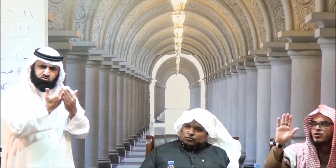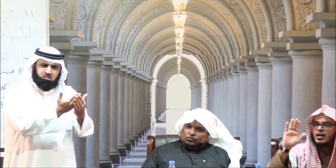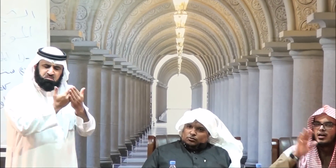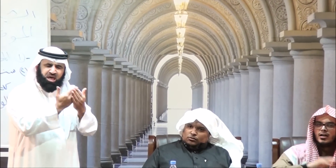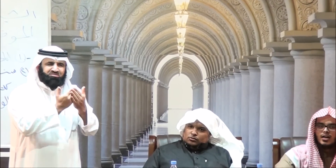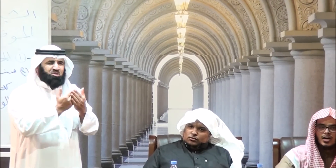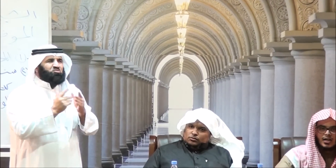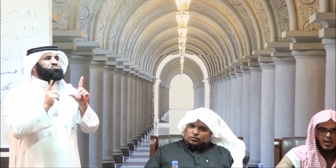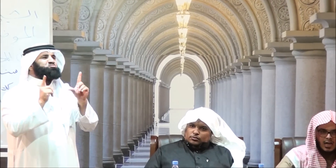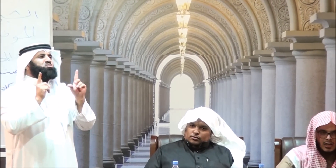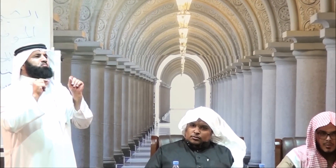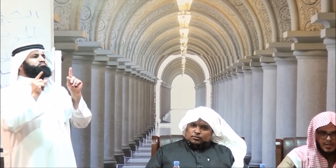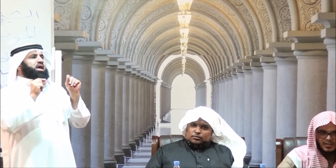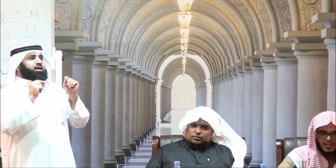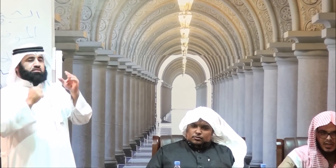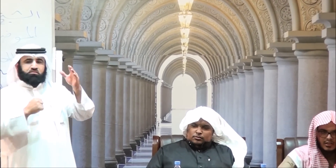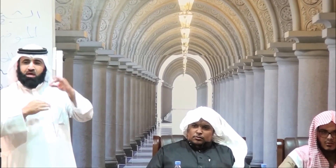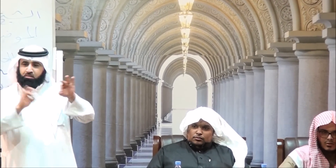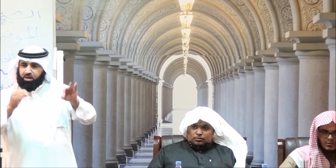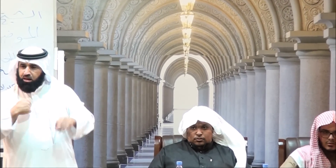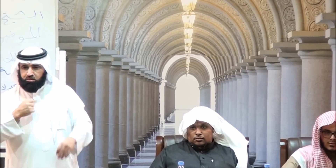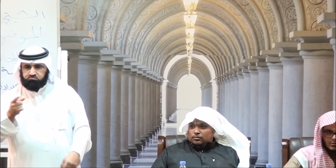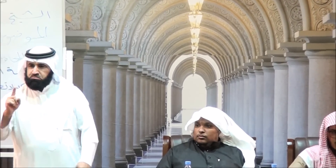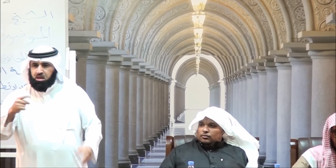لن يبلغ حق برها